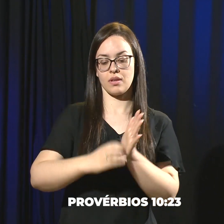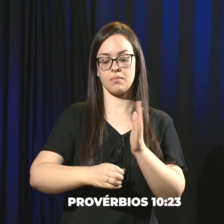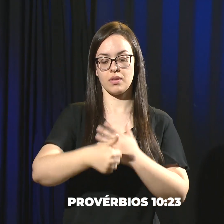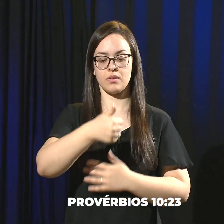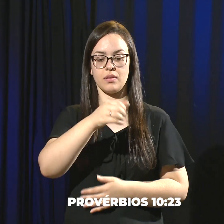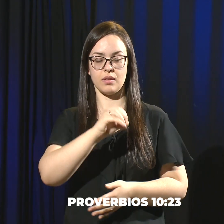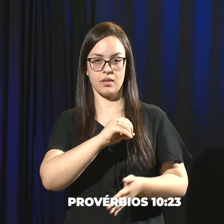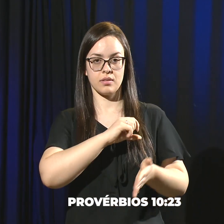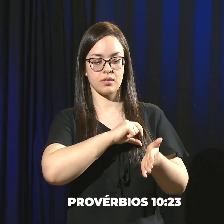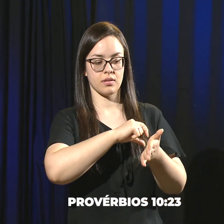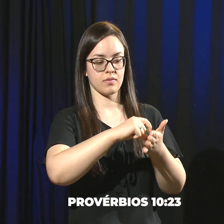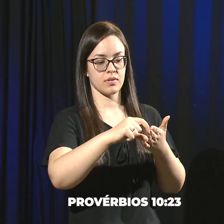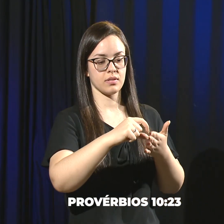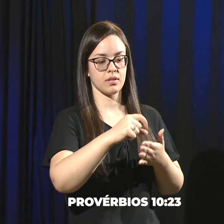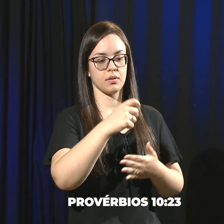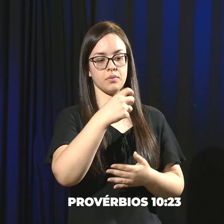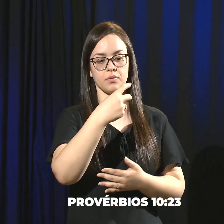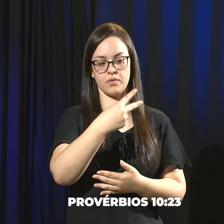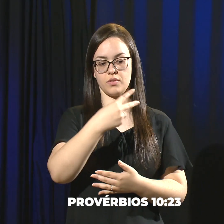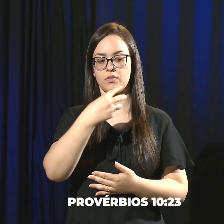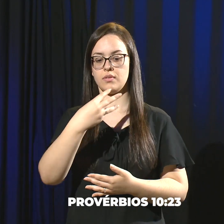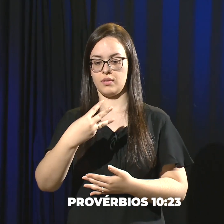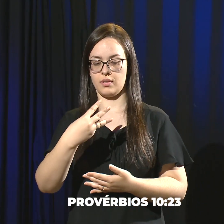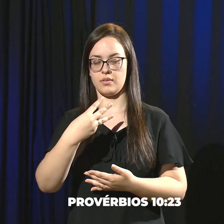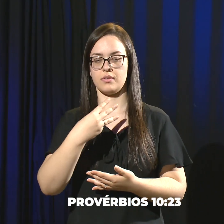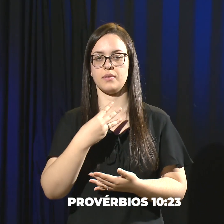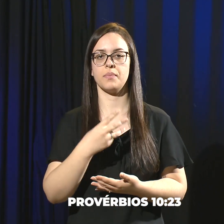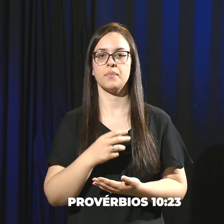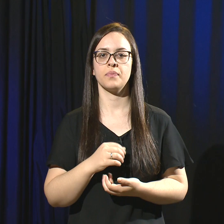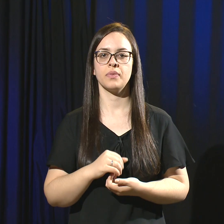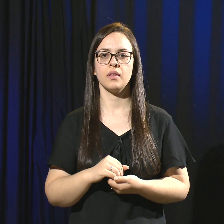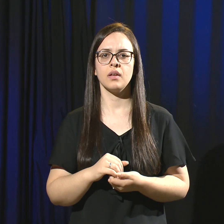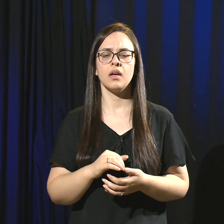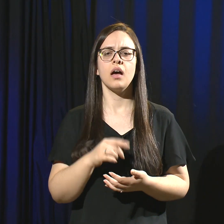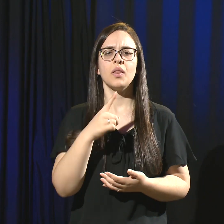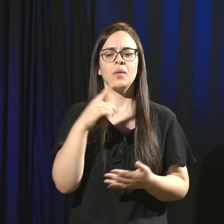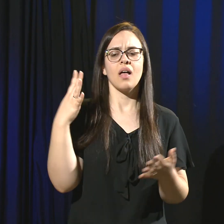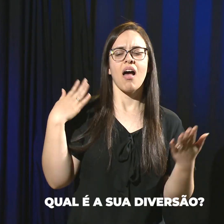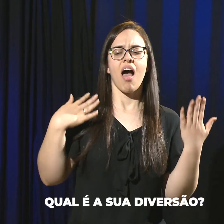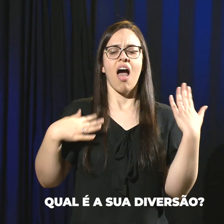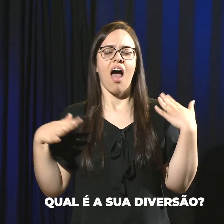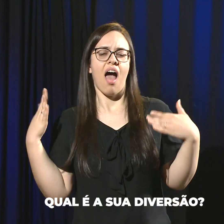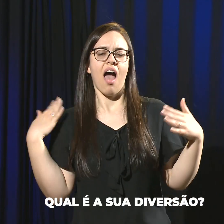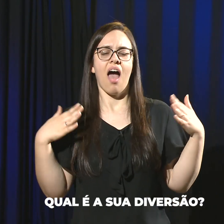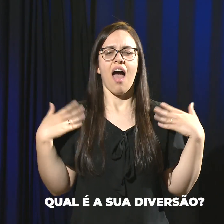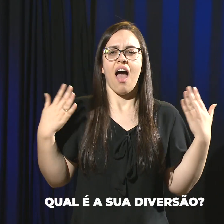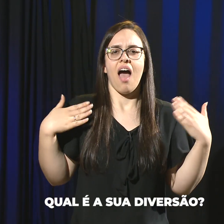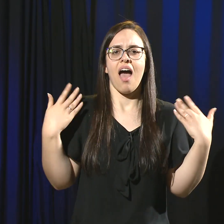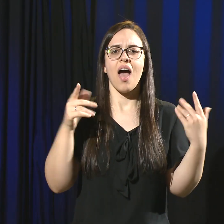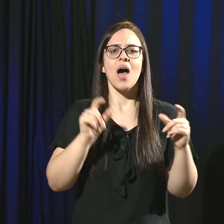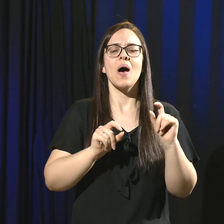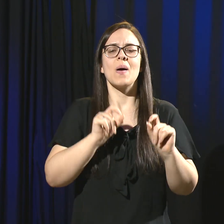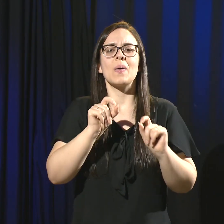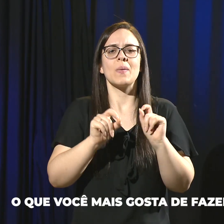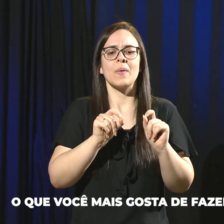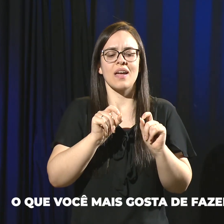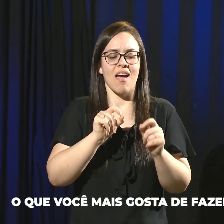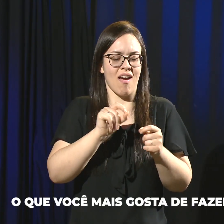Capítulo 10 e Versículo 23 eu sou diversão o que você